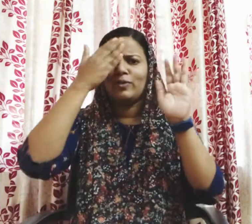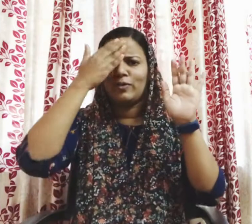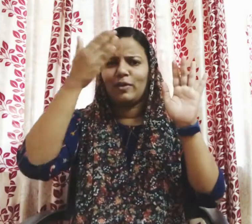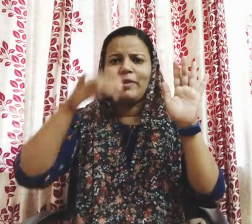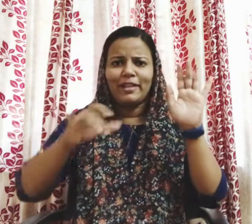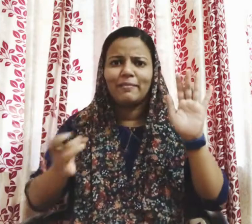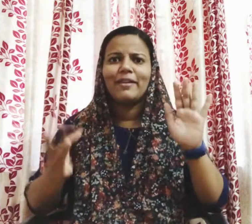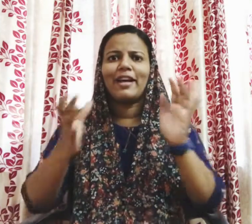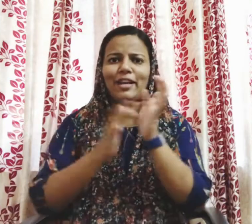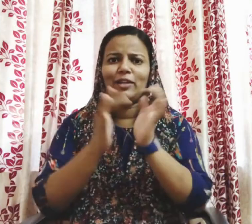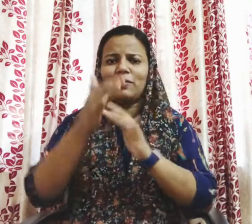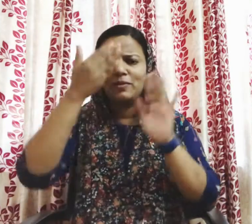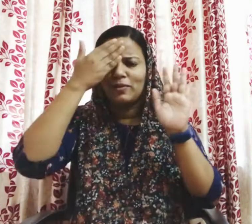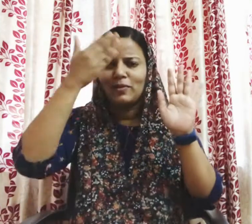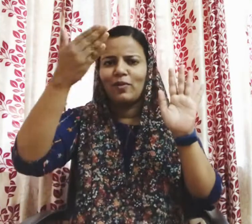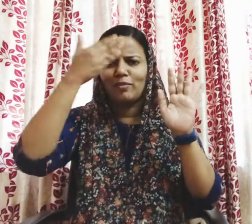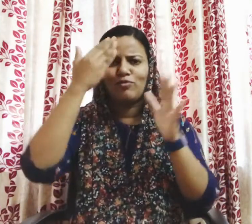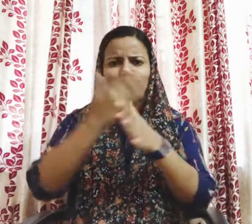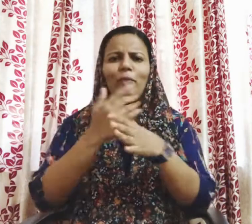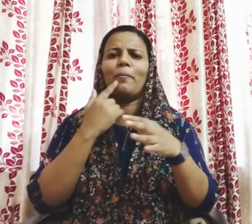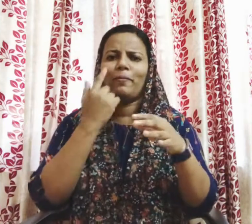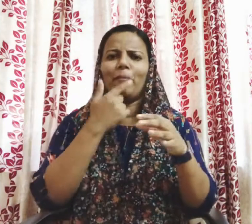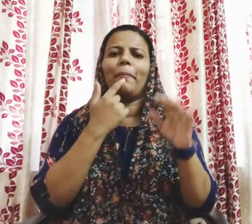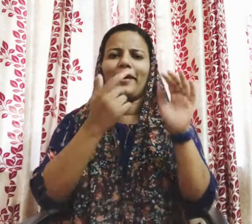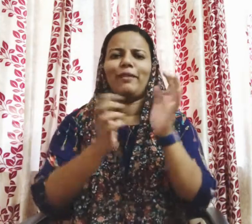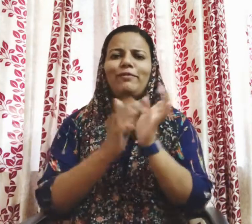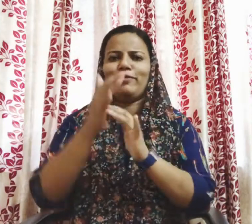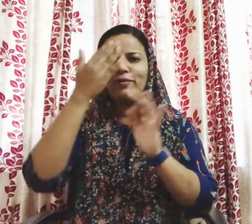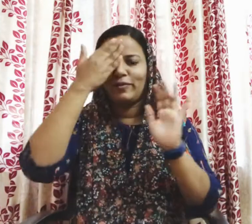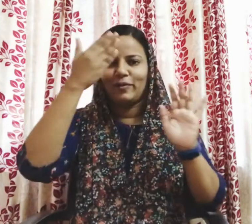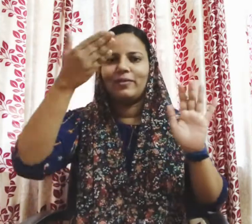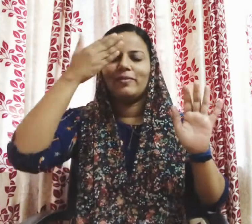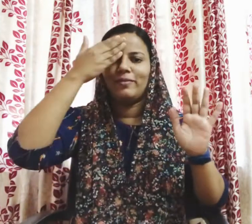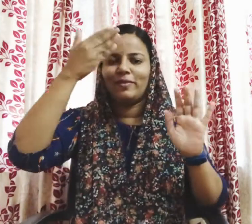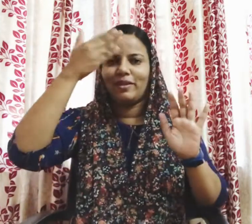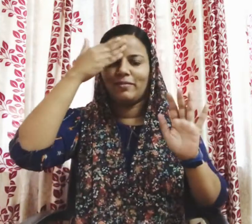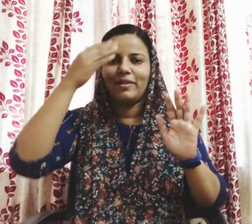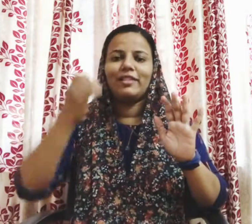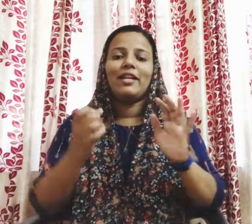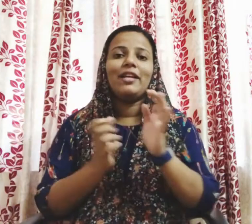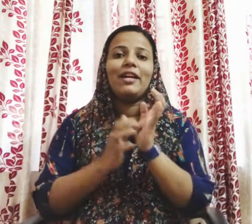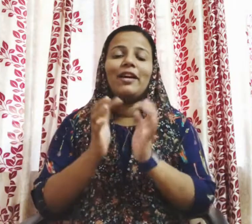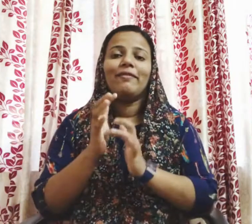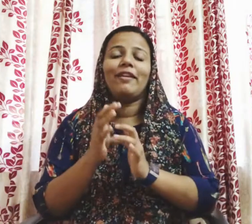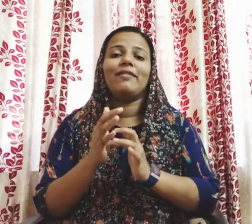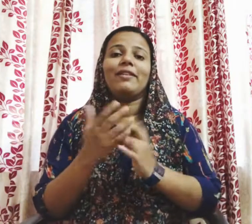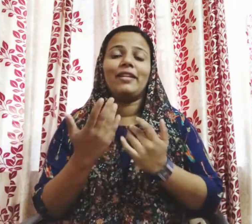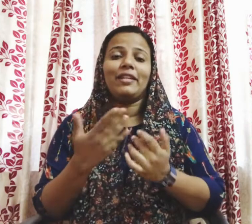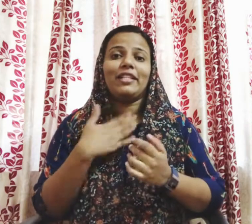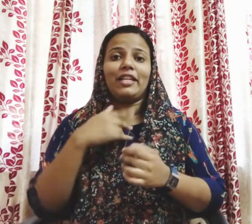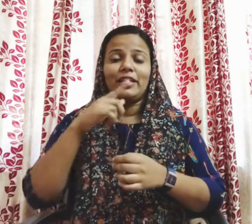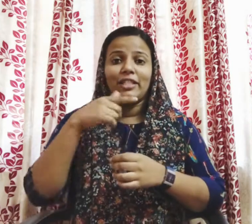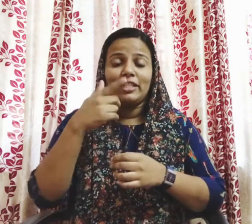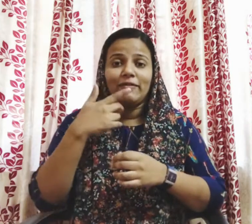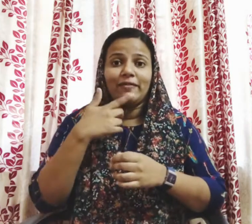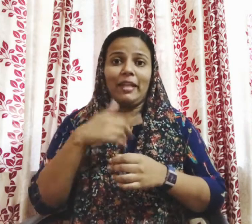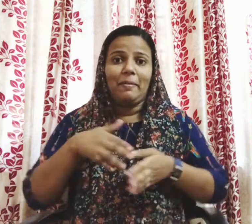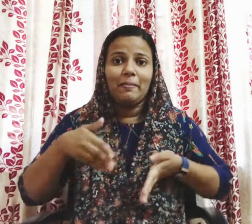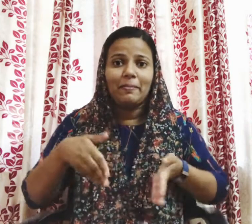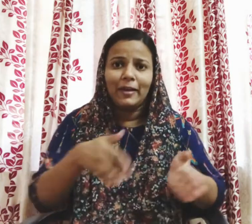കർത്താവേ, ഞാൻ അങ്ങേക്ക് ഈ പ്രഭാതി സ്തോത്രയാഗങ്ങളെ അർപ്പിക്കുന്നു. ഹല്ലേലൂയ. സ്തോത്രം, സ്തോത്രം, സ്തോത്രം. ഞാൻ ദൈവത്തിൻ്റെ മുമ്പാകെ ജീവൻ്റെ